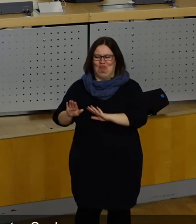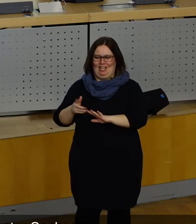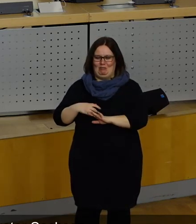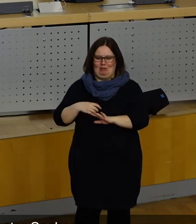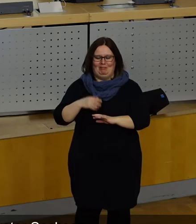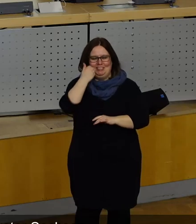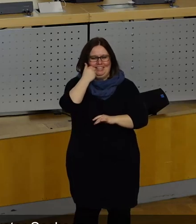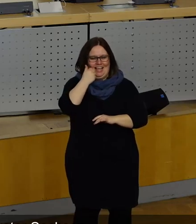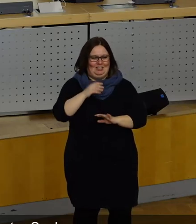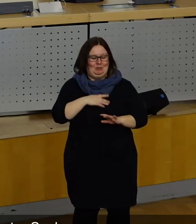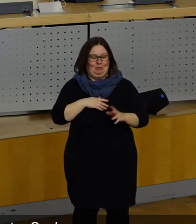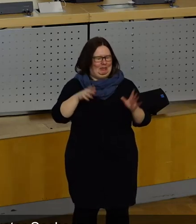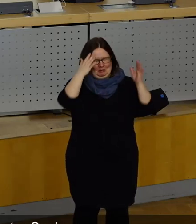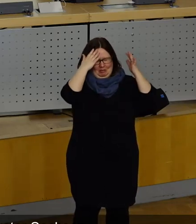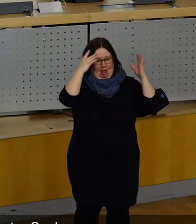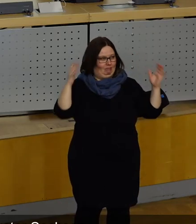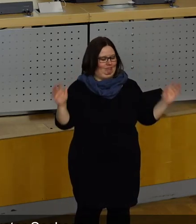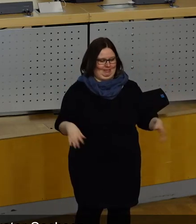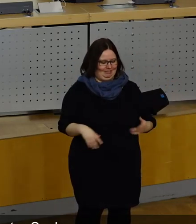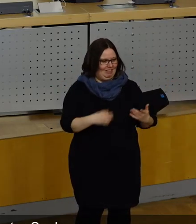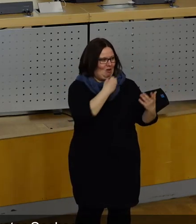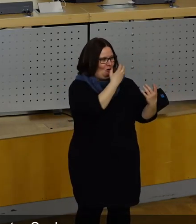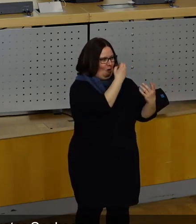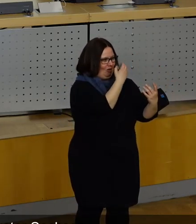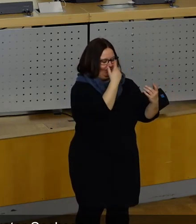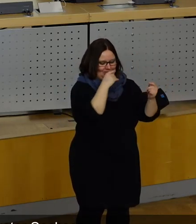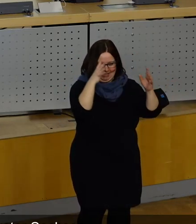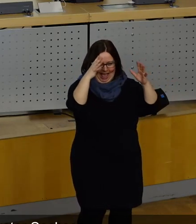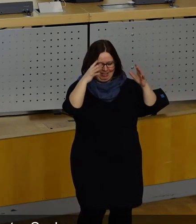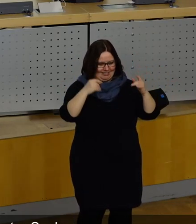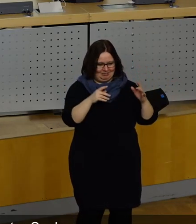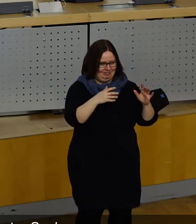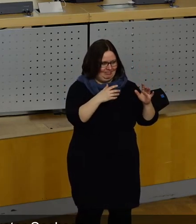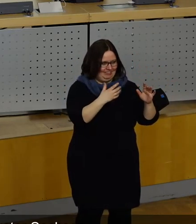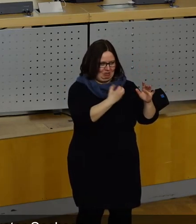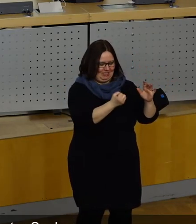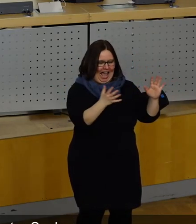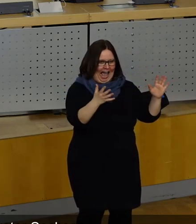Das bringt mich noch mehr durcheinander. Als wenn ich überziehen würde.